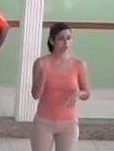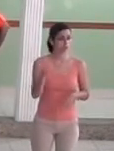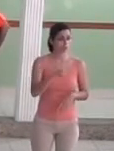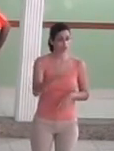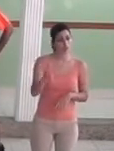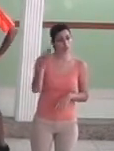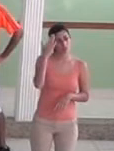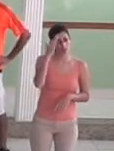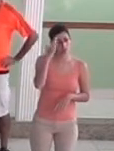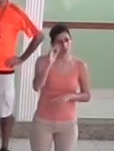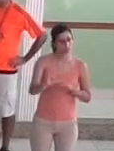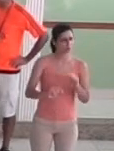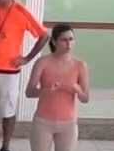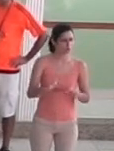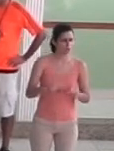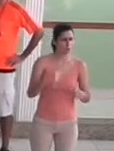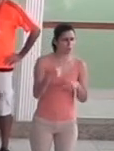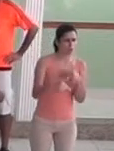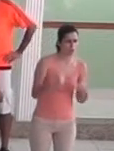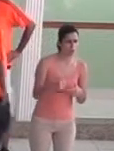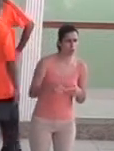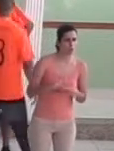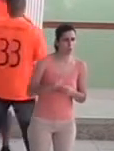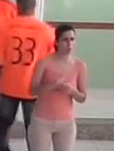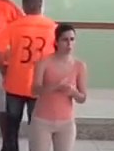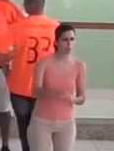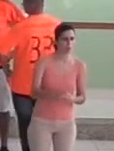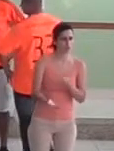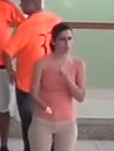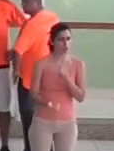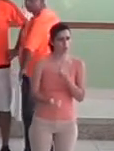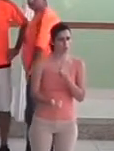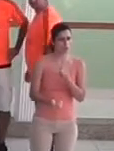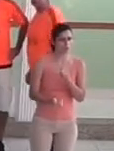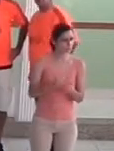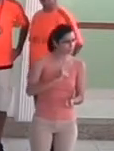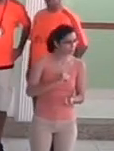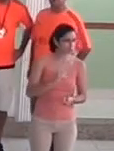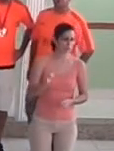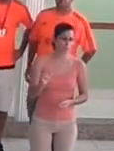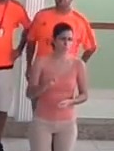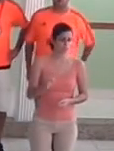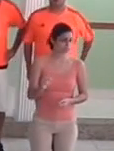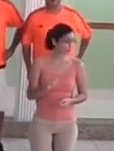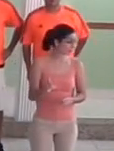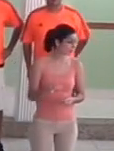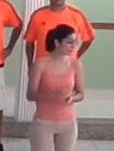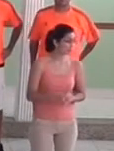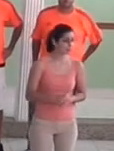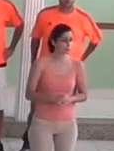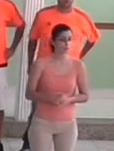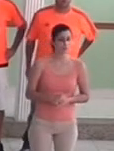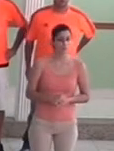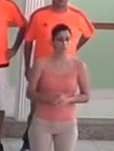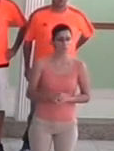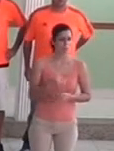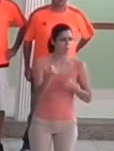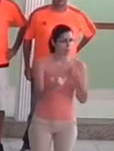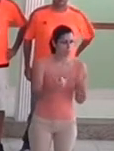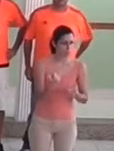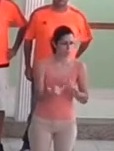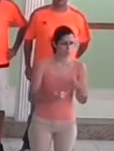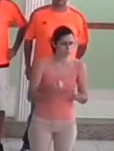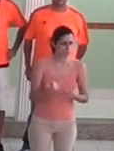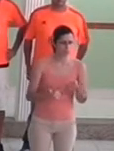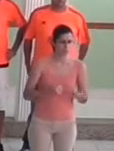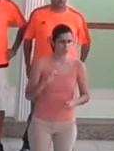esportivo isso. Não é apenas um trabalho, se fosse simplesmente um trabalho de recreação, já